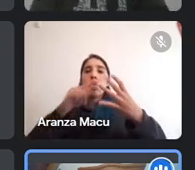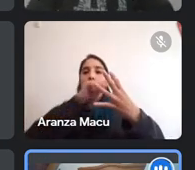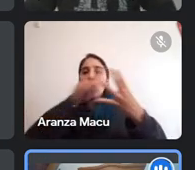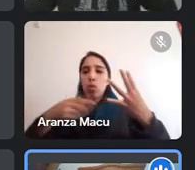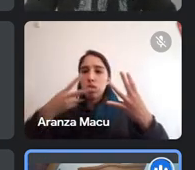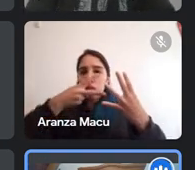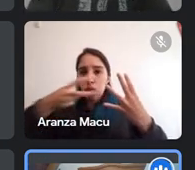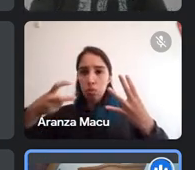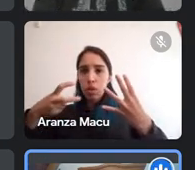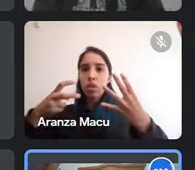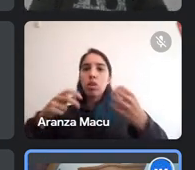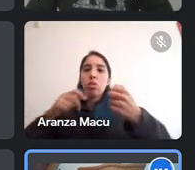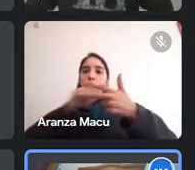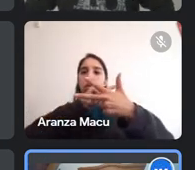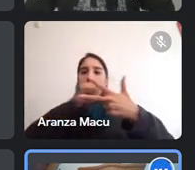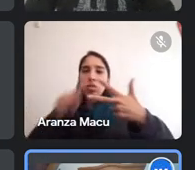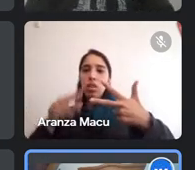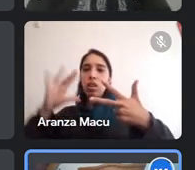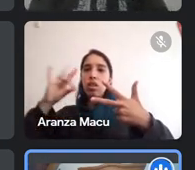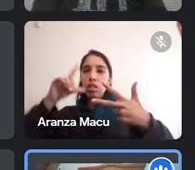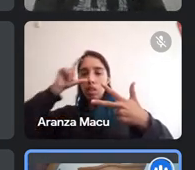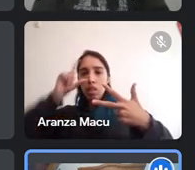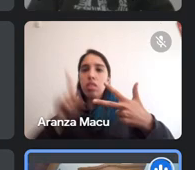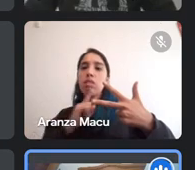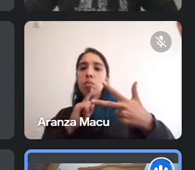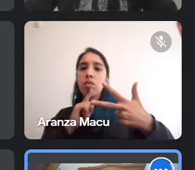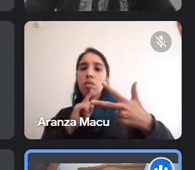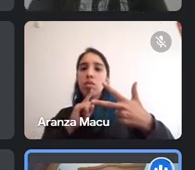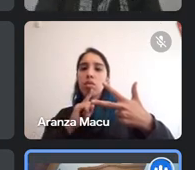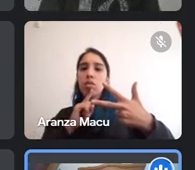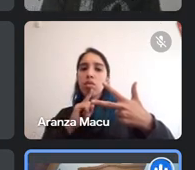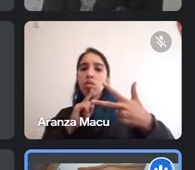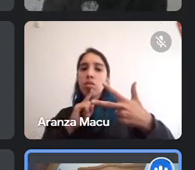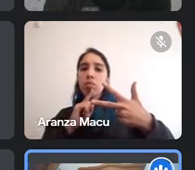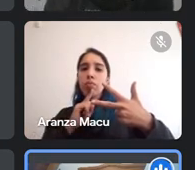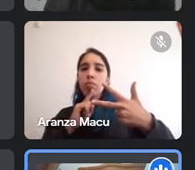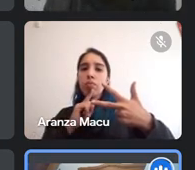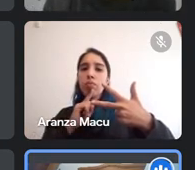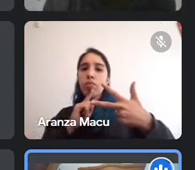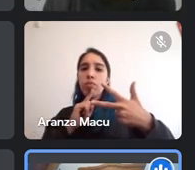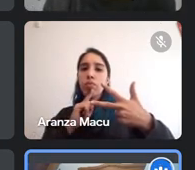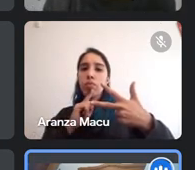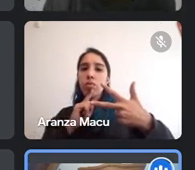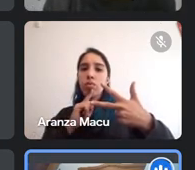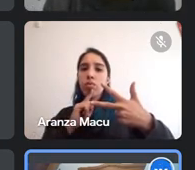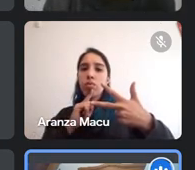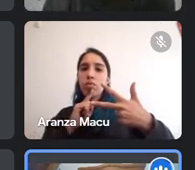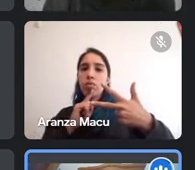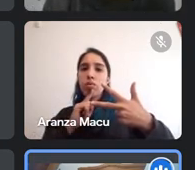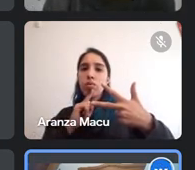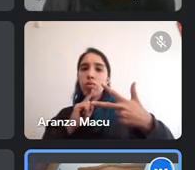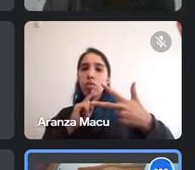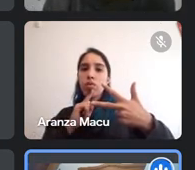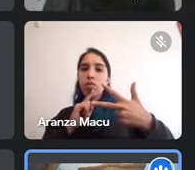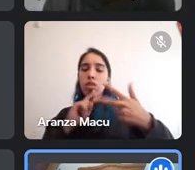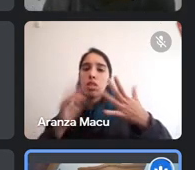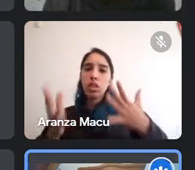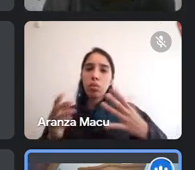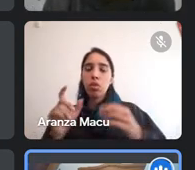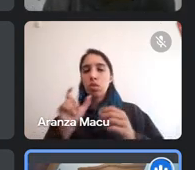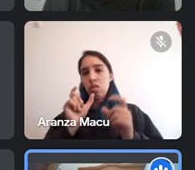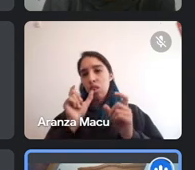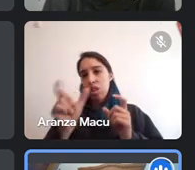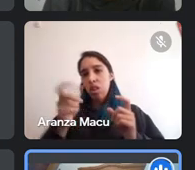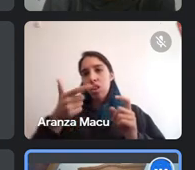tres preposiciones. Y los technology, bueno, acá tenemos los sufijos, ¿sí? Que ya